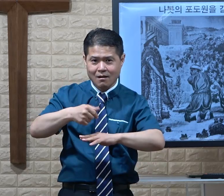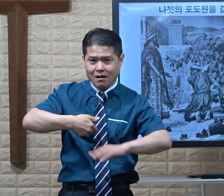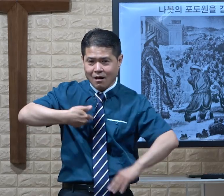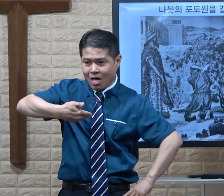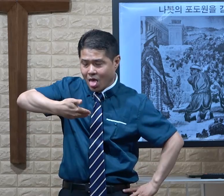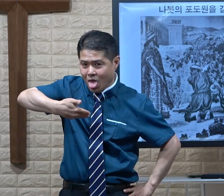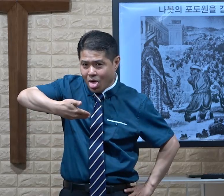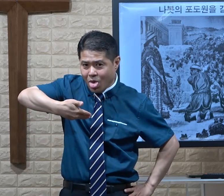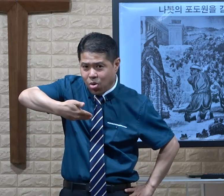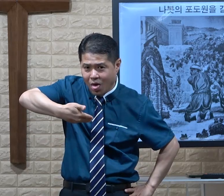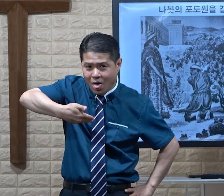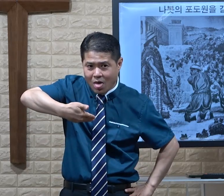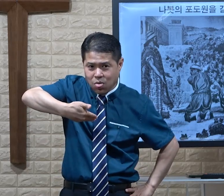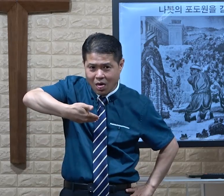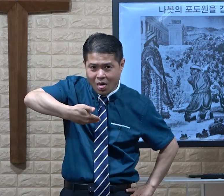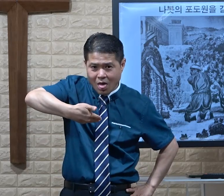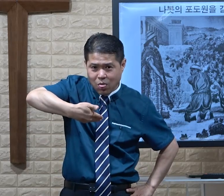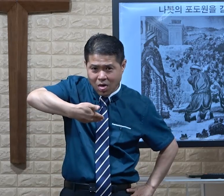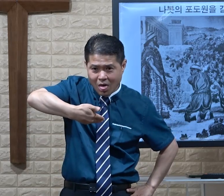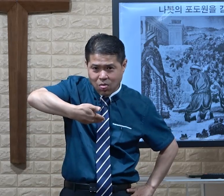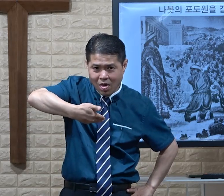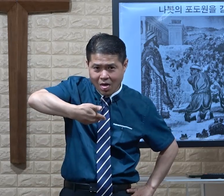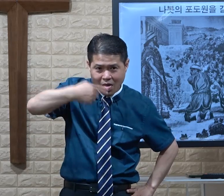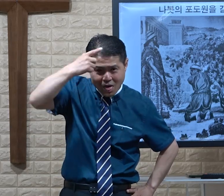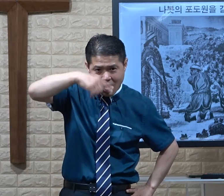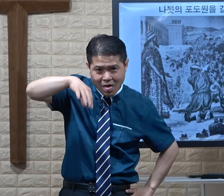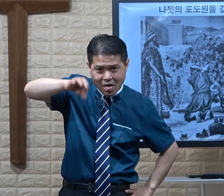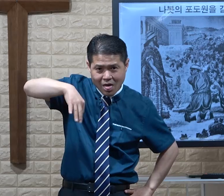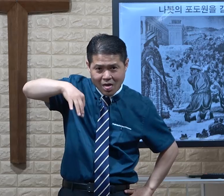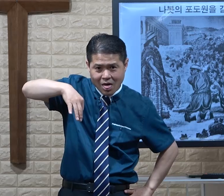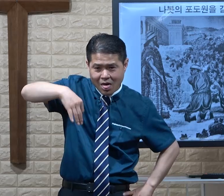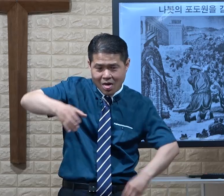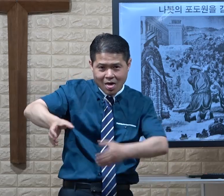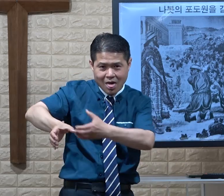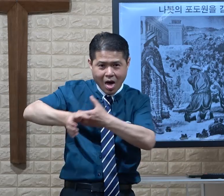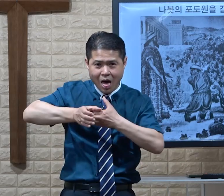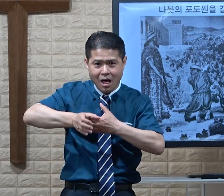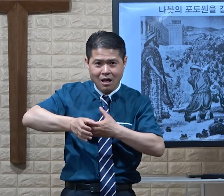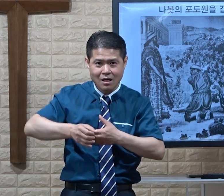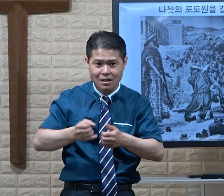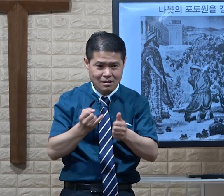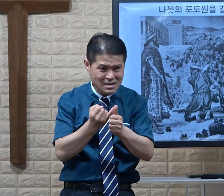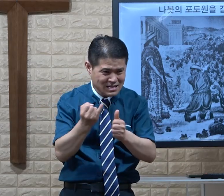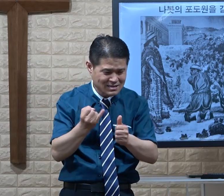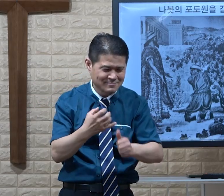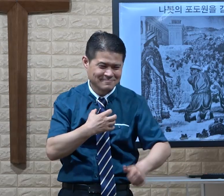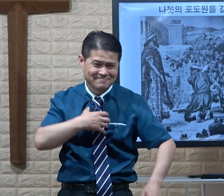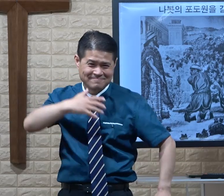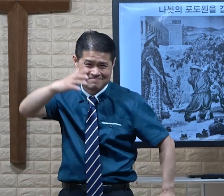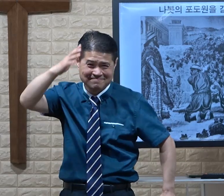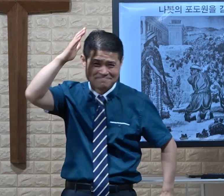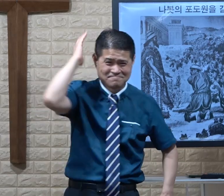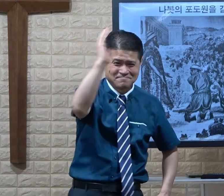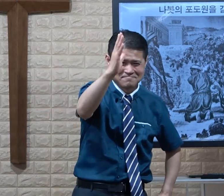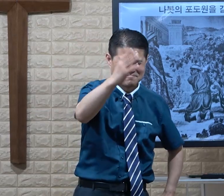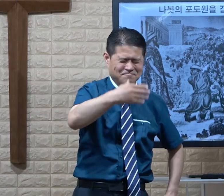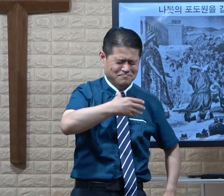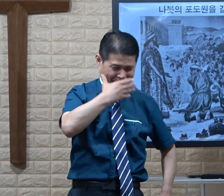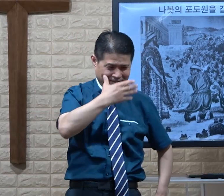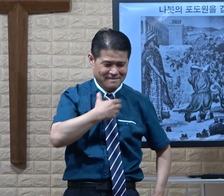포도밭을 산다고 했는데도 그것을 오히려 안 산다고 모욕을 당한 것에